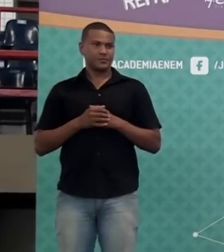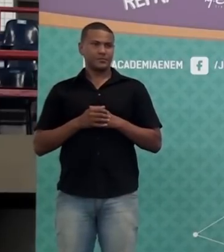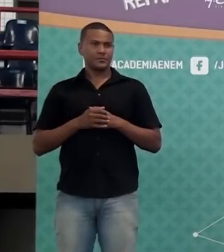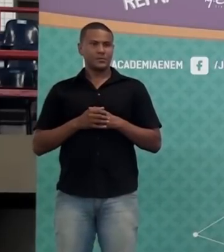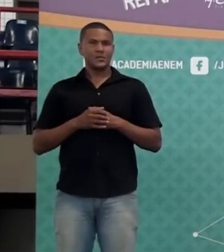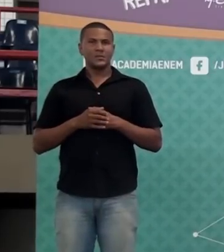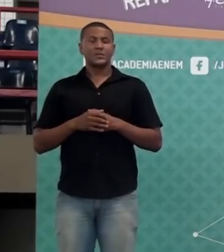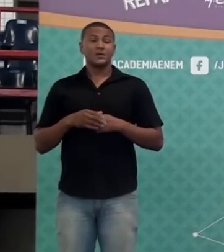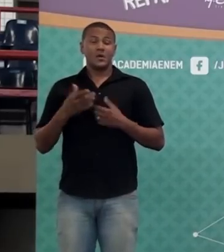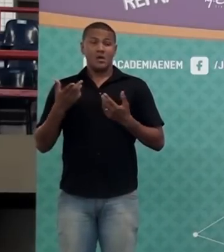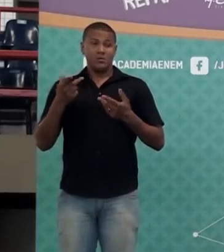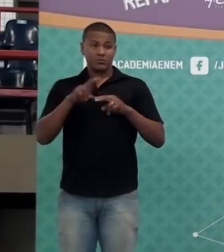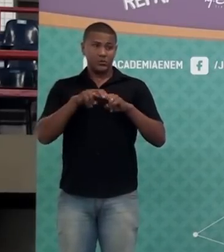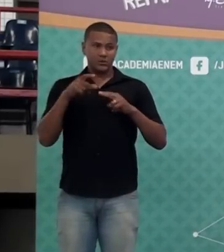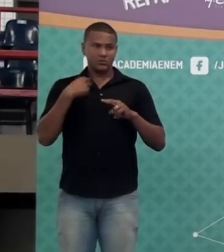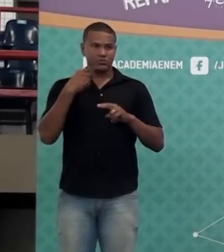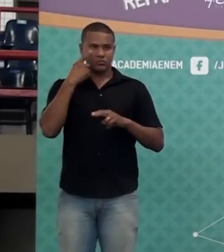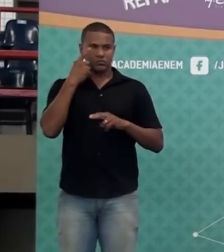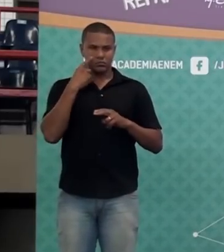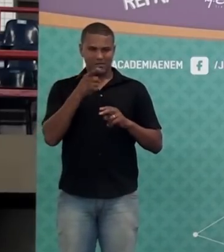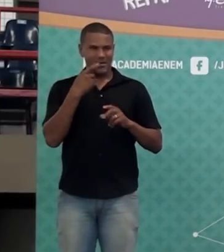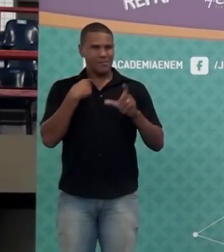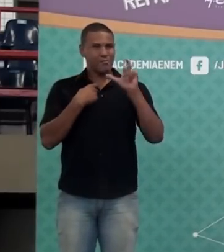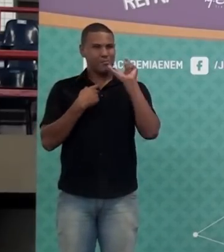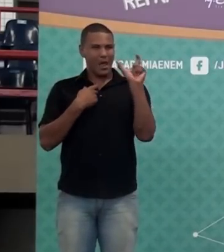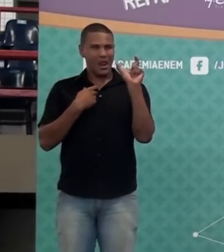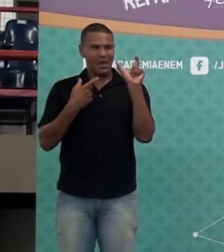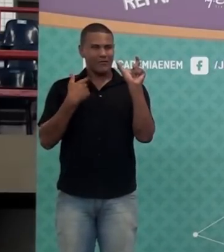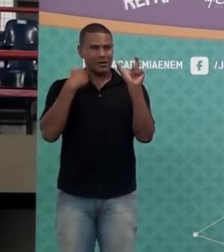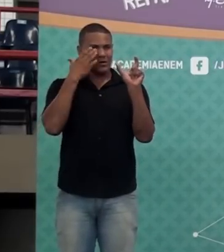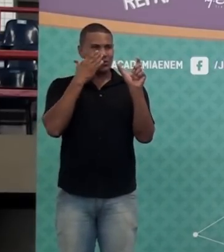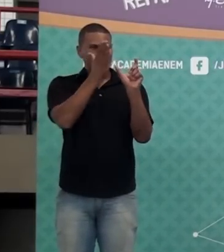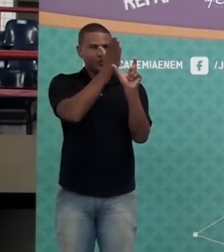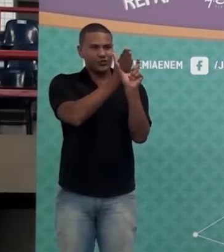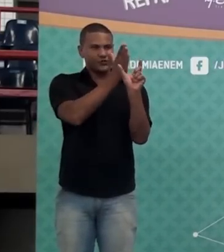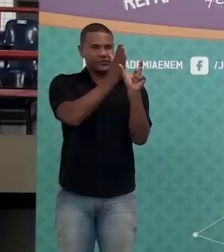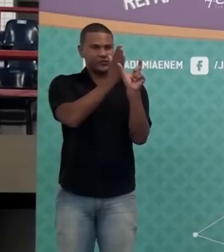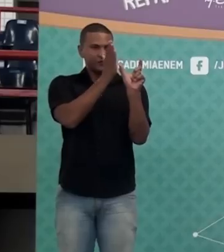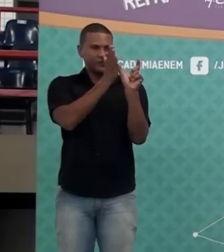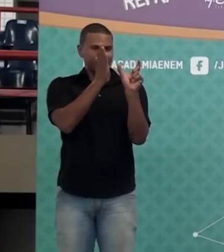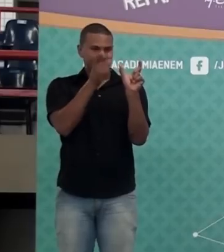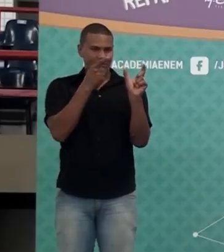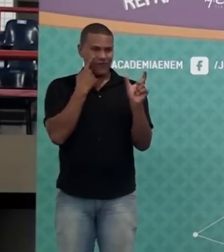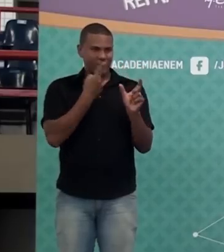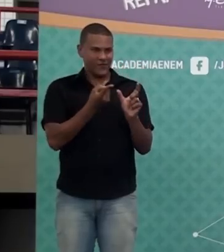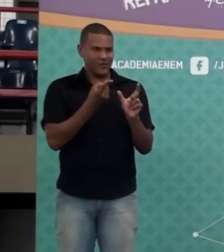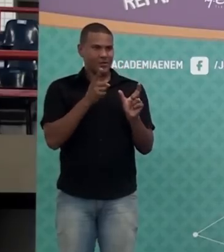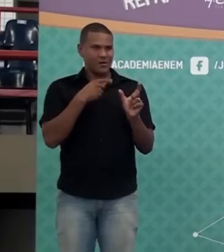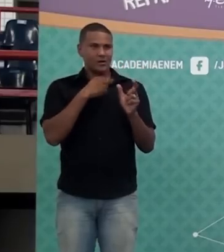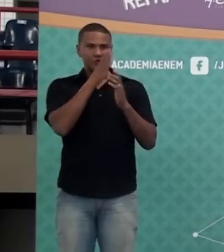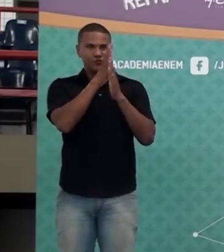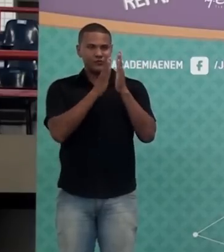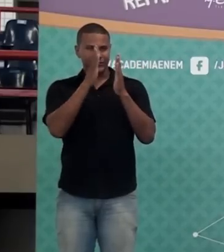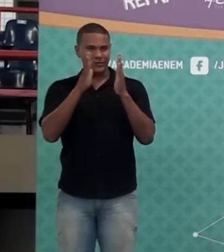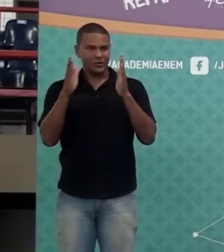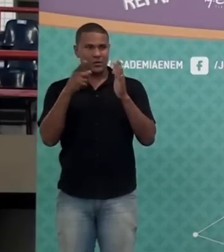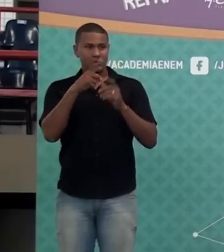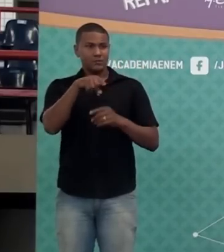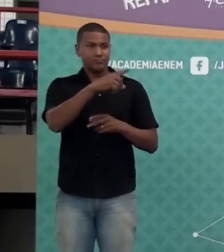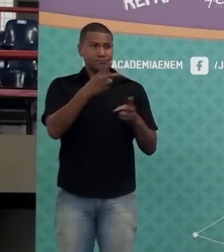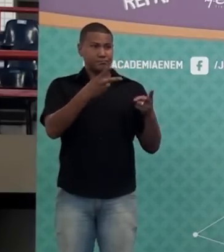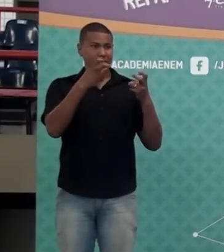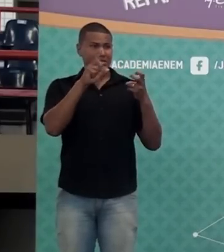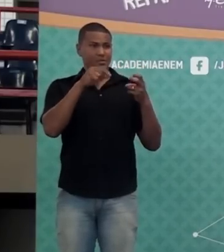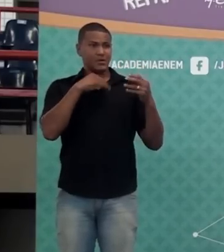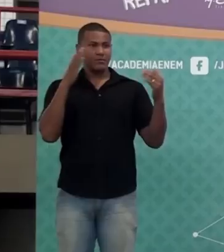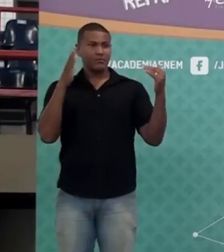de fazer a divisão silábica para que vocês percebam que a sílaba mais forte é a última. E que